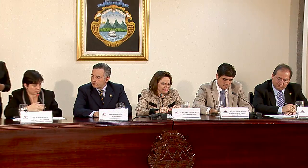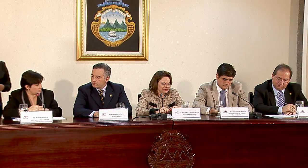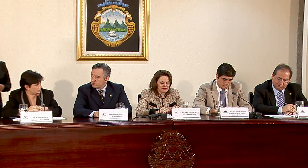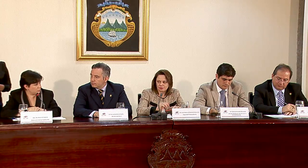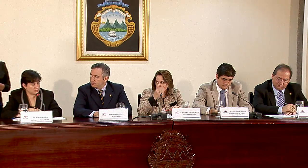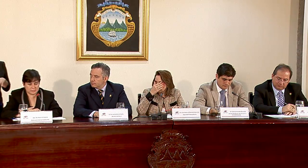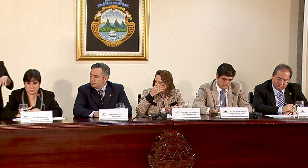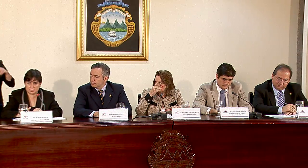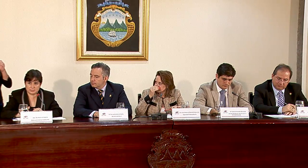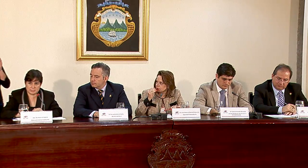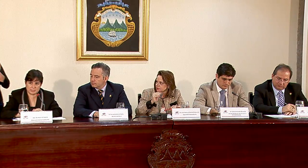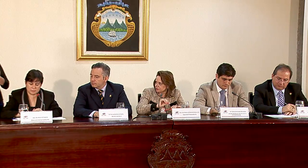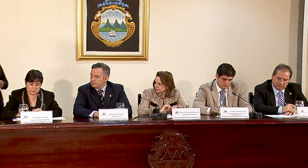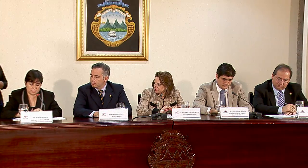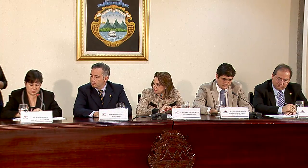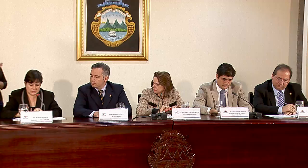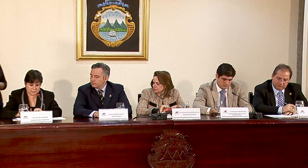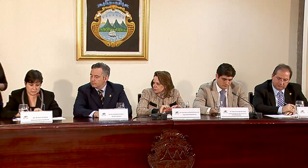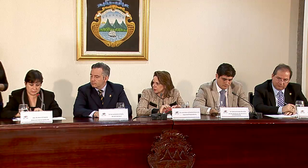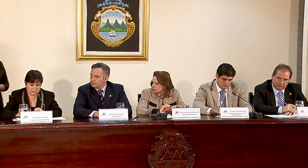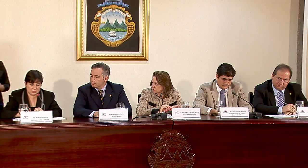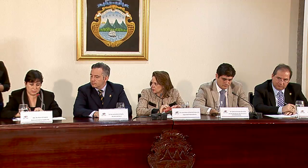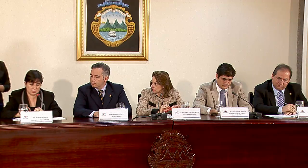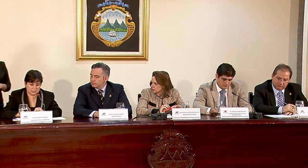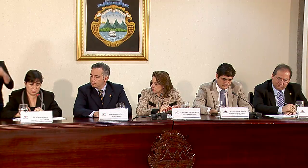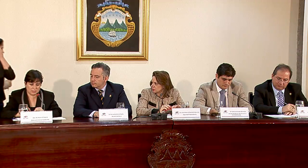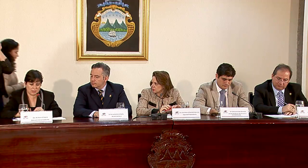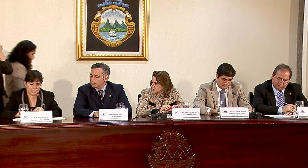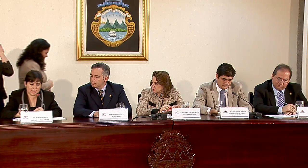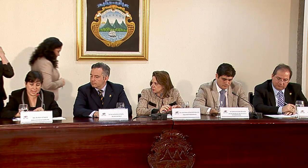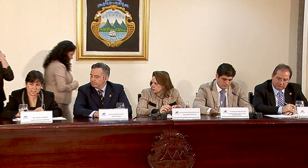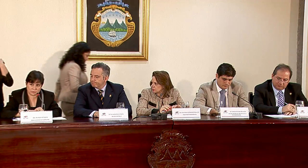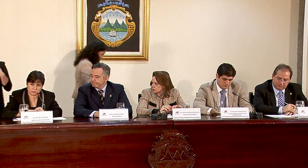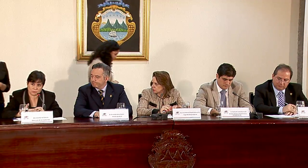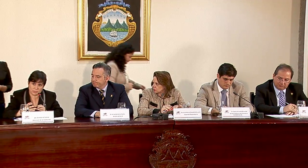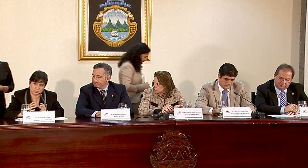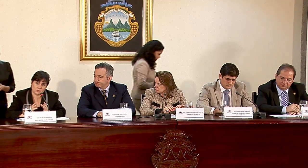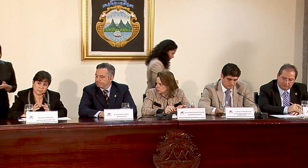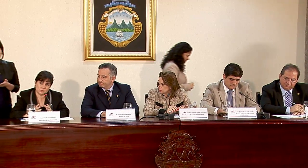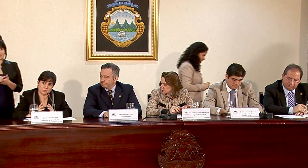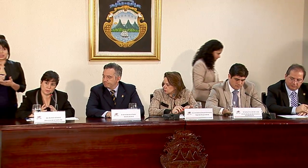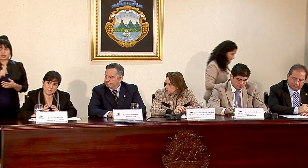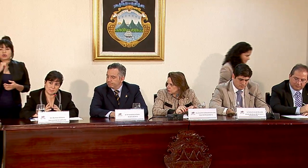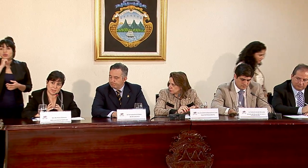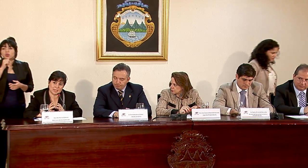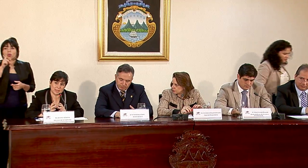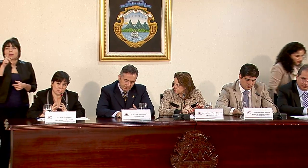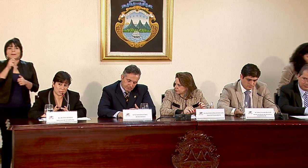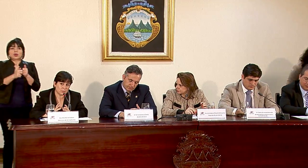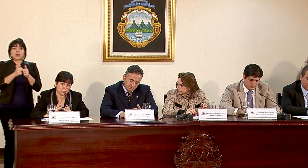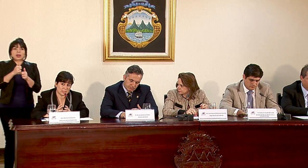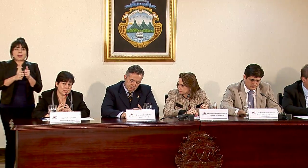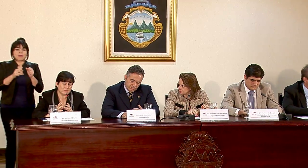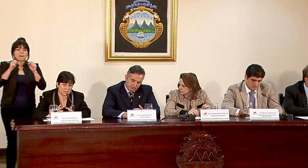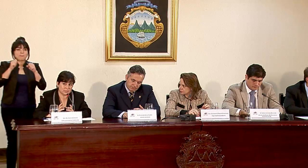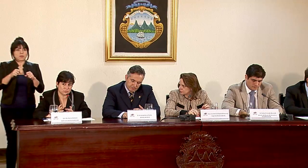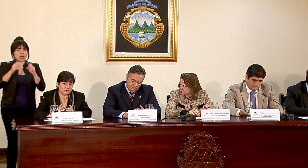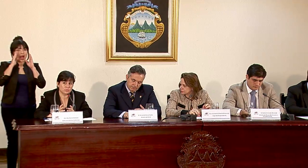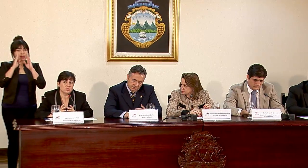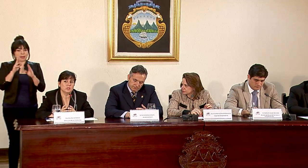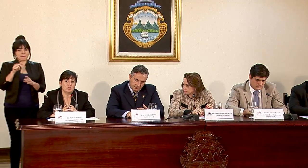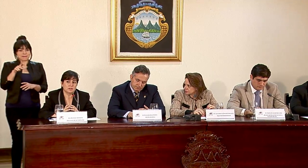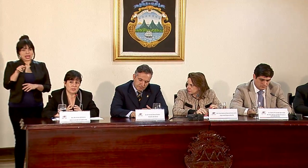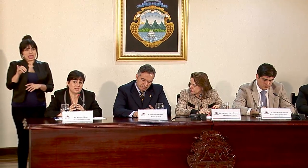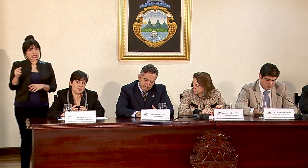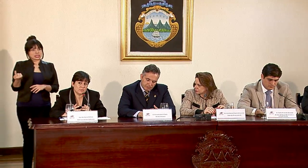Sí, retomando lo que decía la señora Vicepresidenta, esto no es un problema que pueda abordar el pan